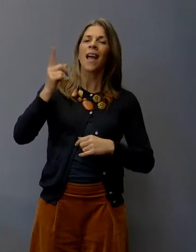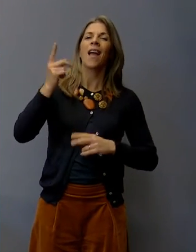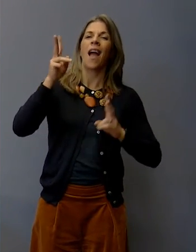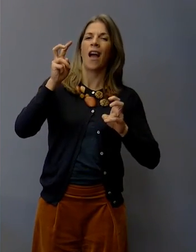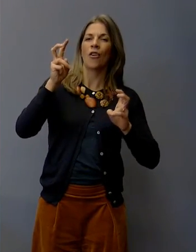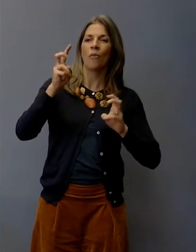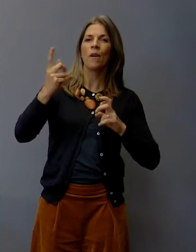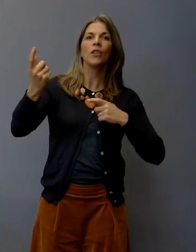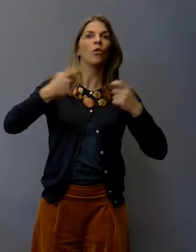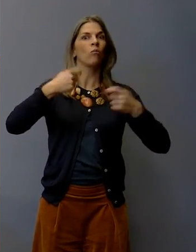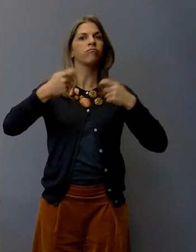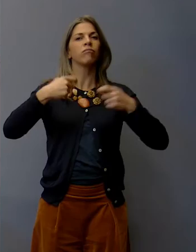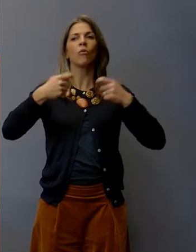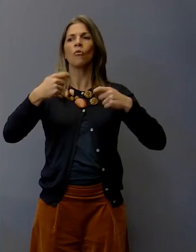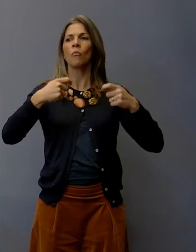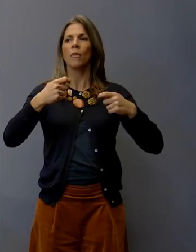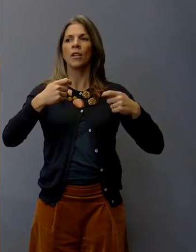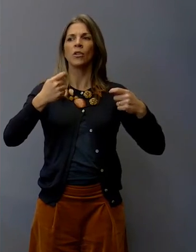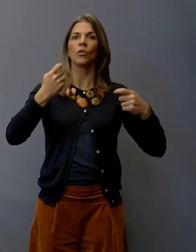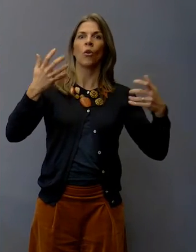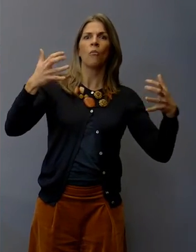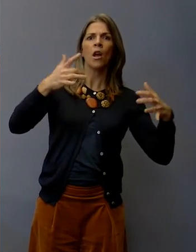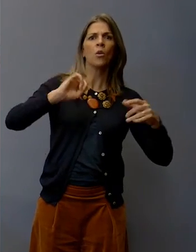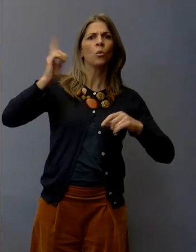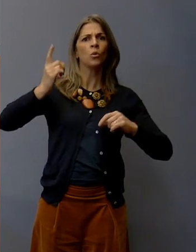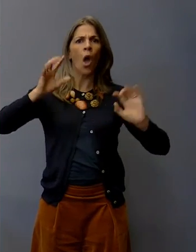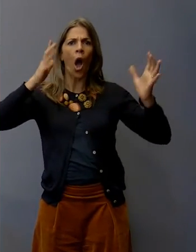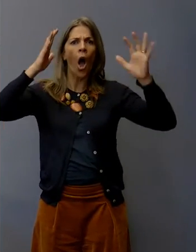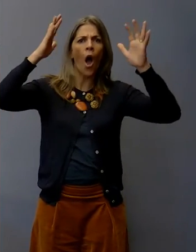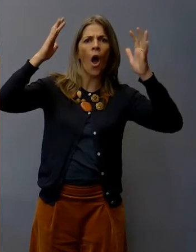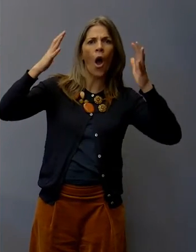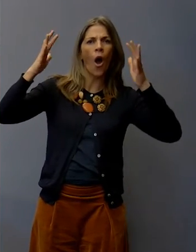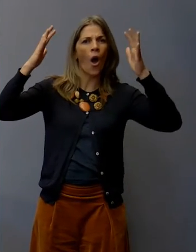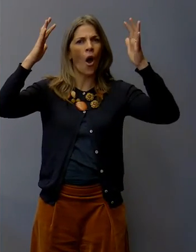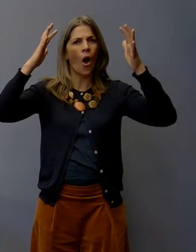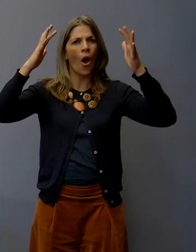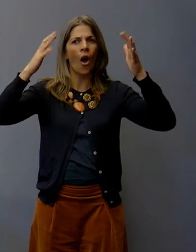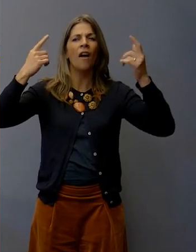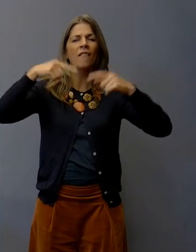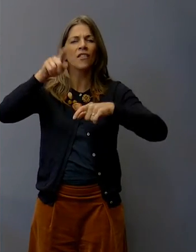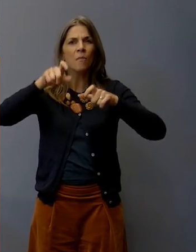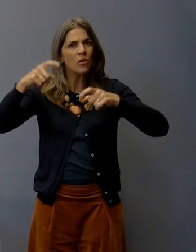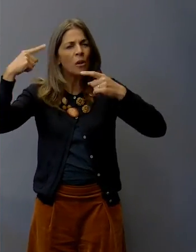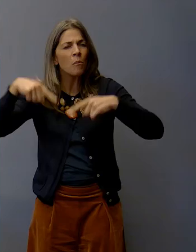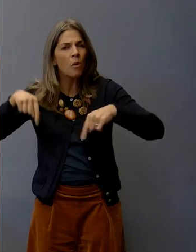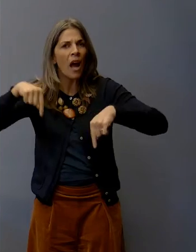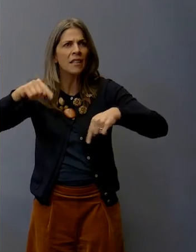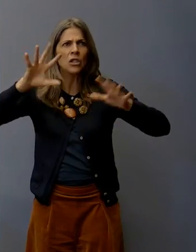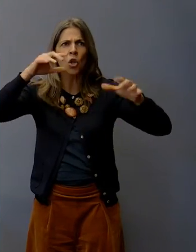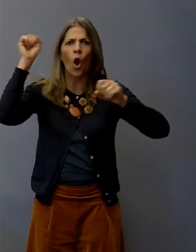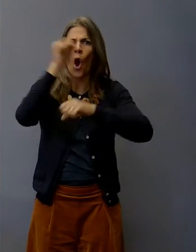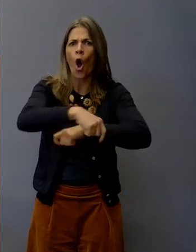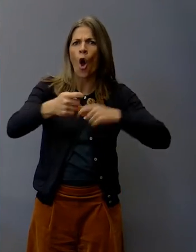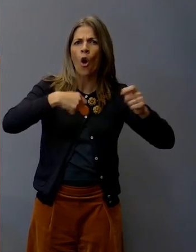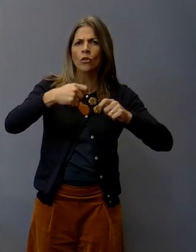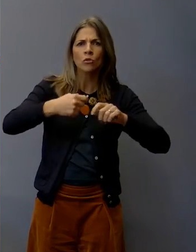ci siano molti strenui difensori che in passato invece hanno abbracciato speculazioni